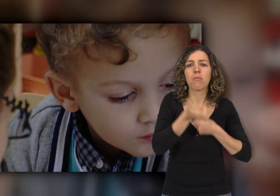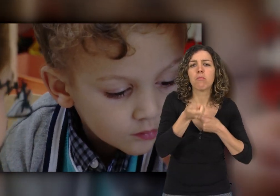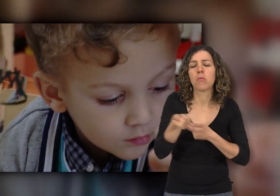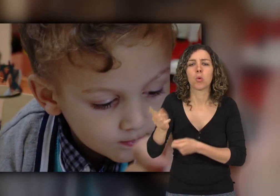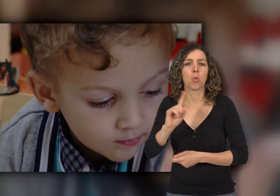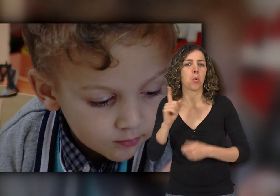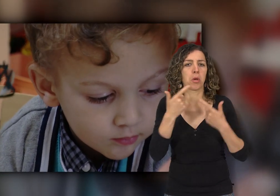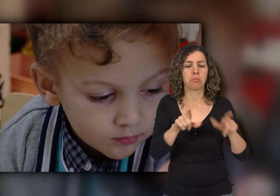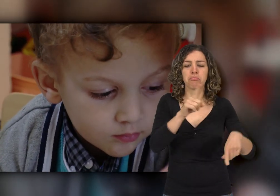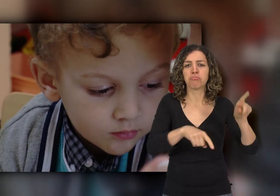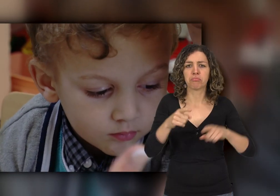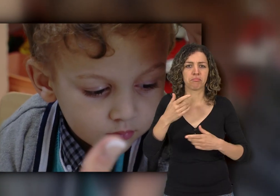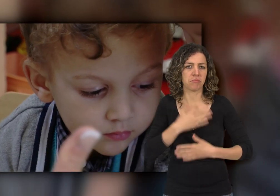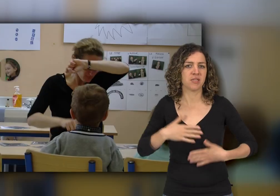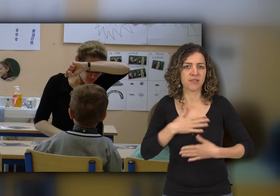Mère!